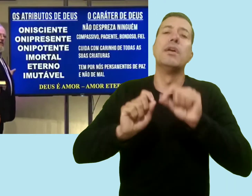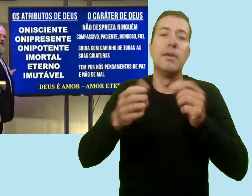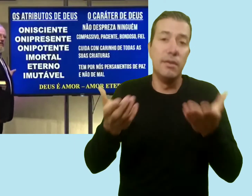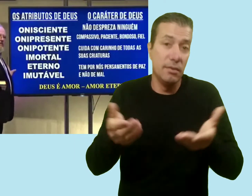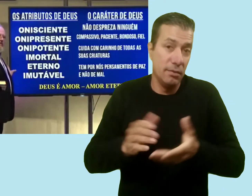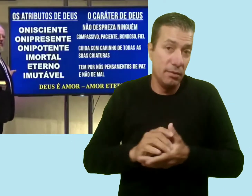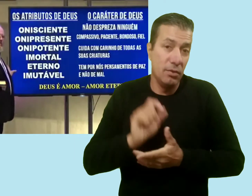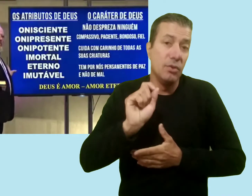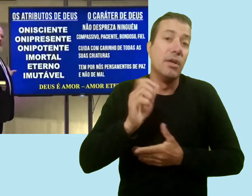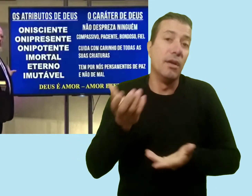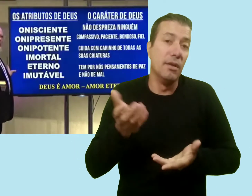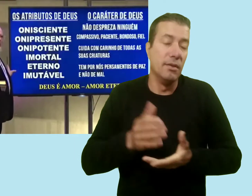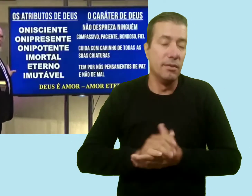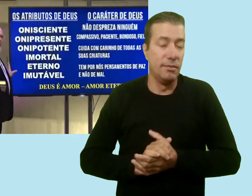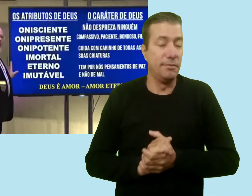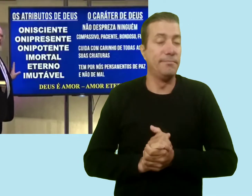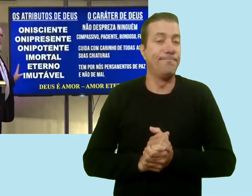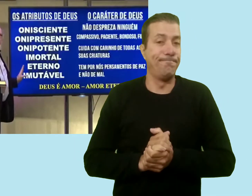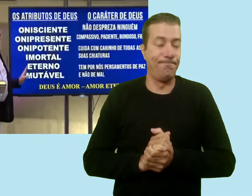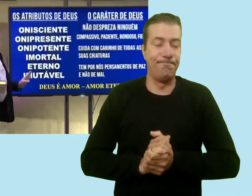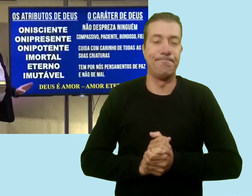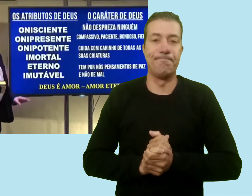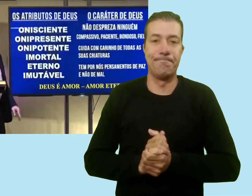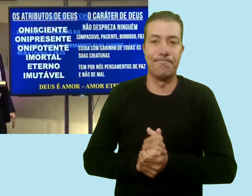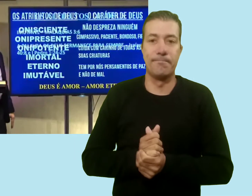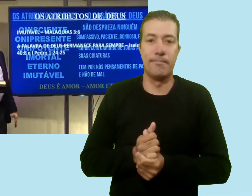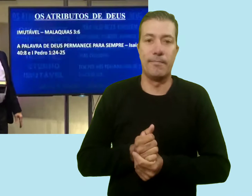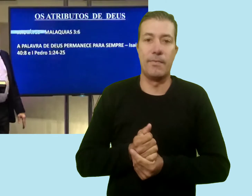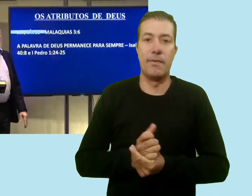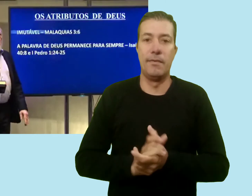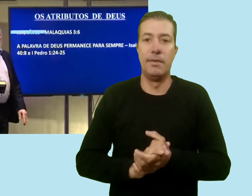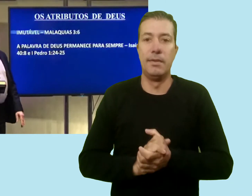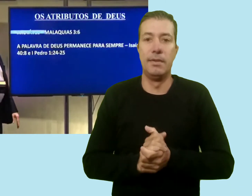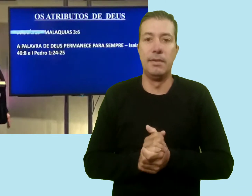faria? Não é?